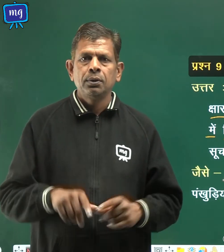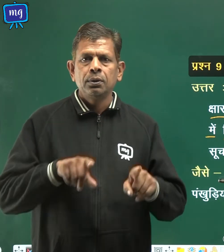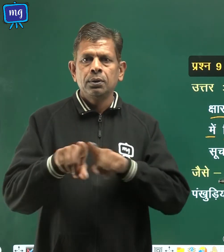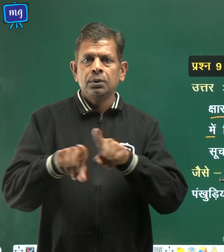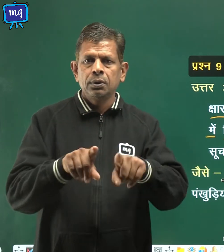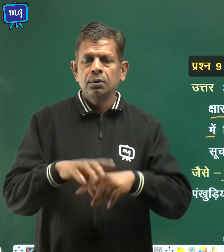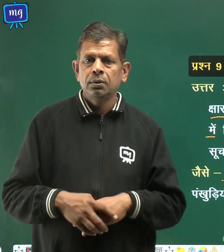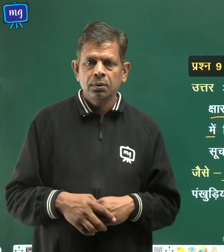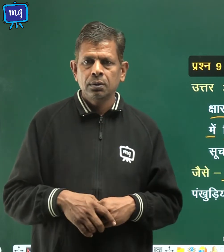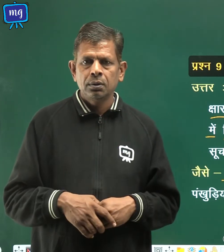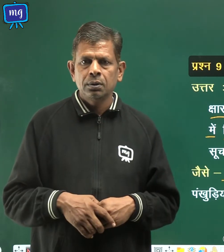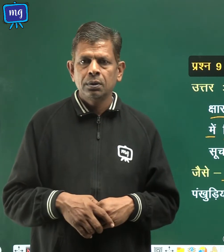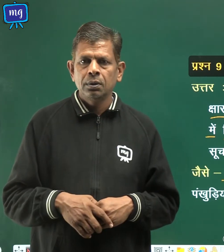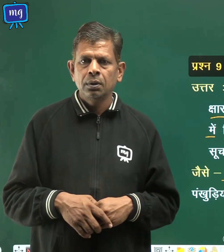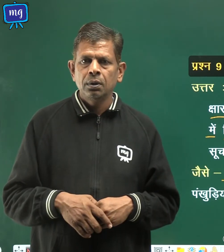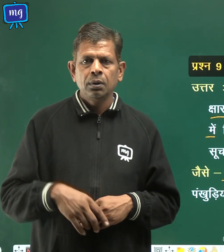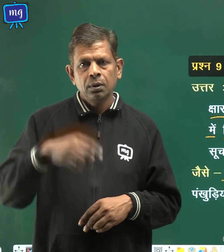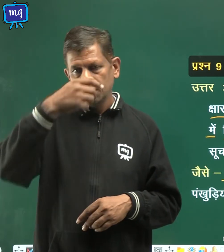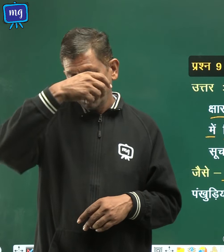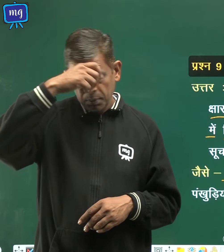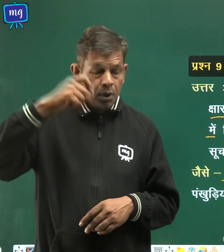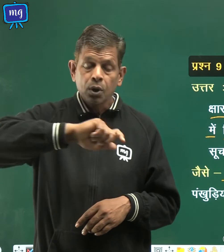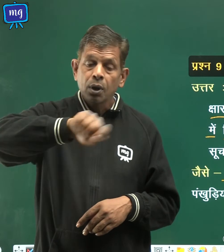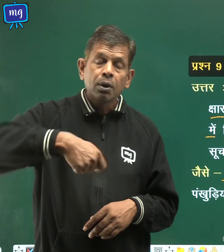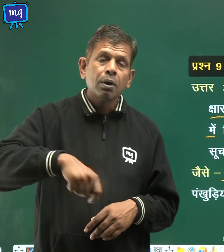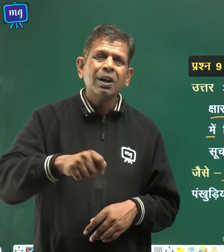जैसे हल्दी,